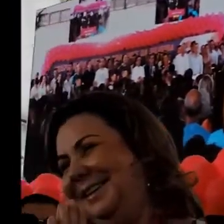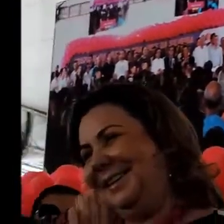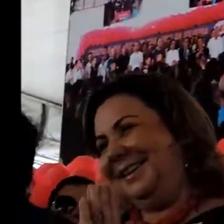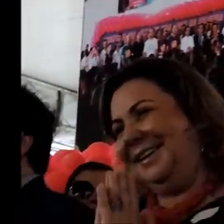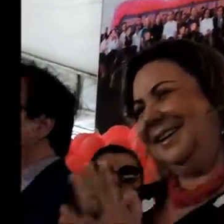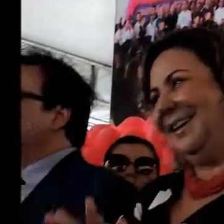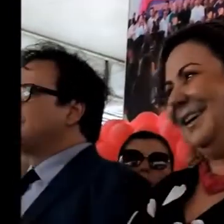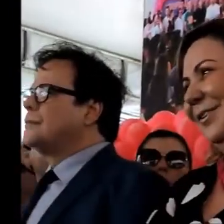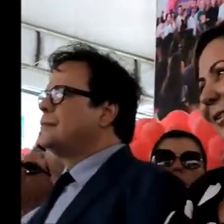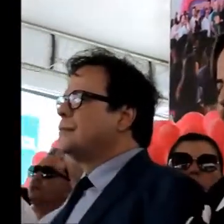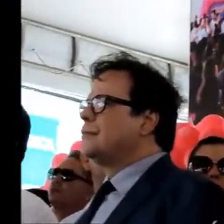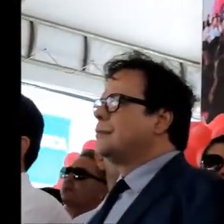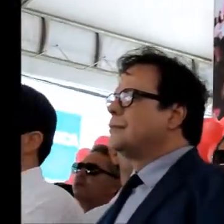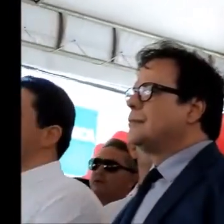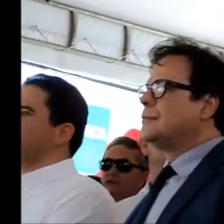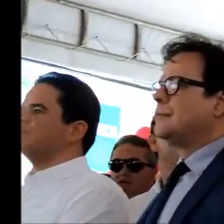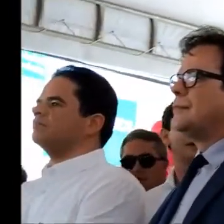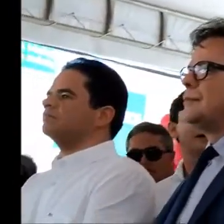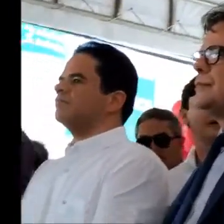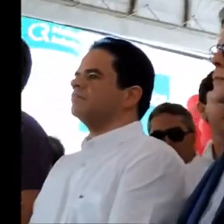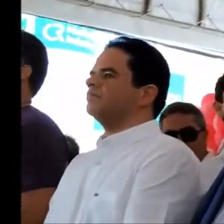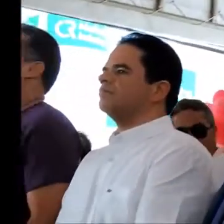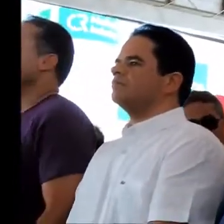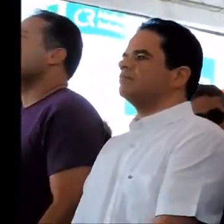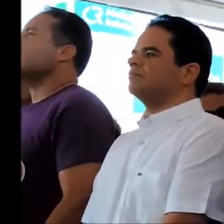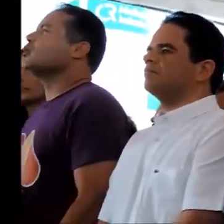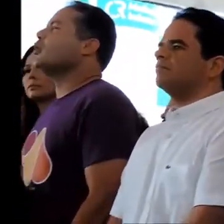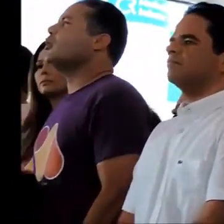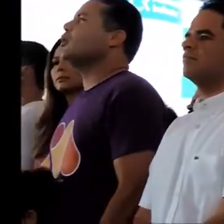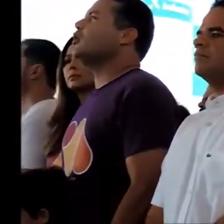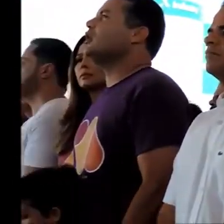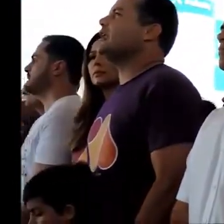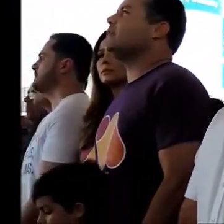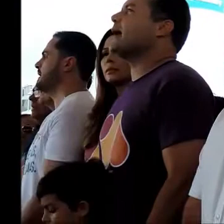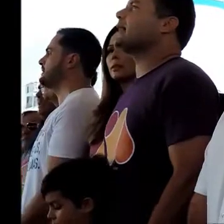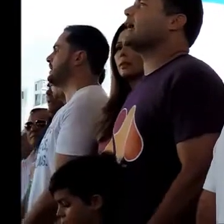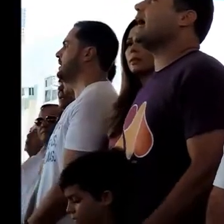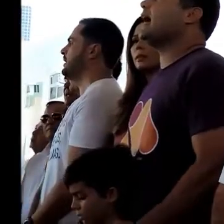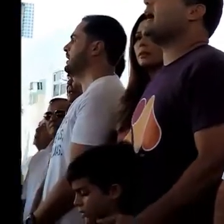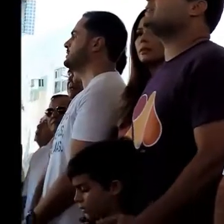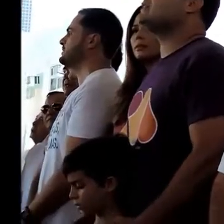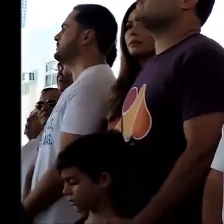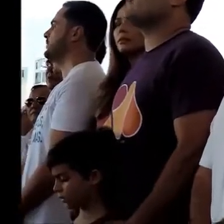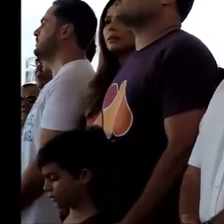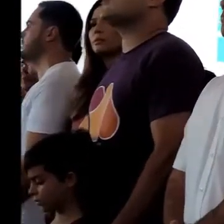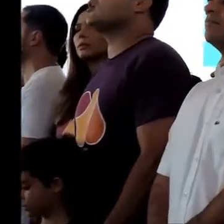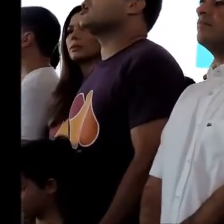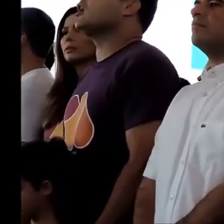Liberdade.